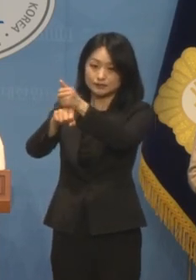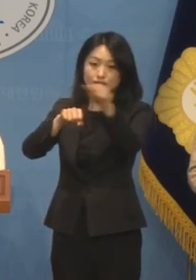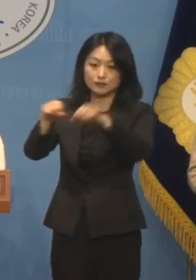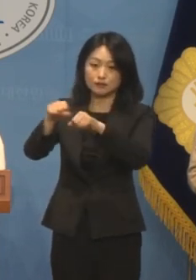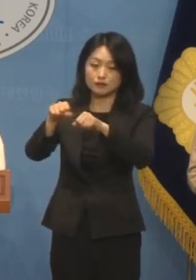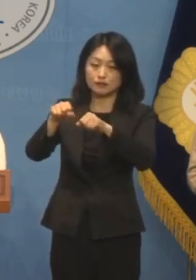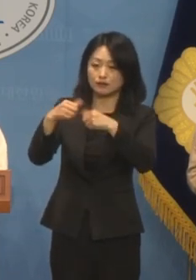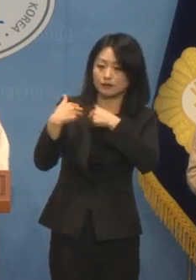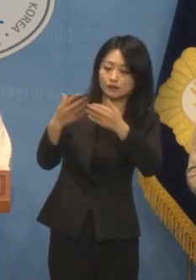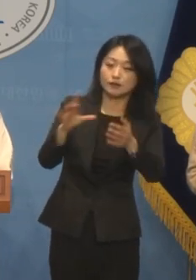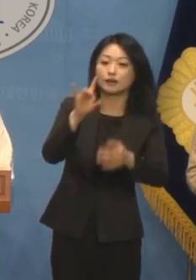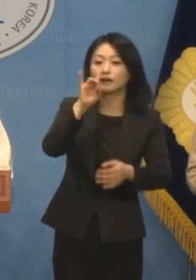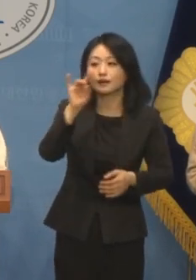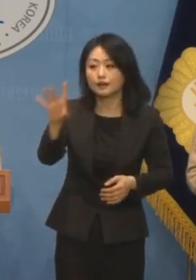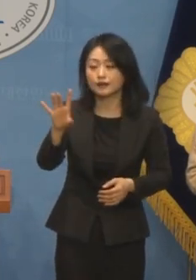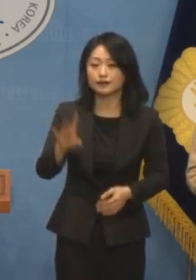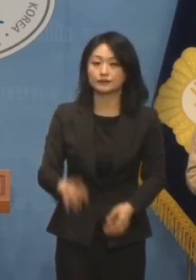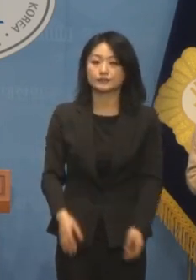없던 이유입니다.